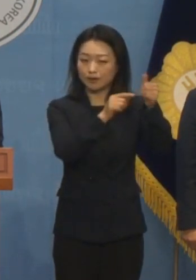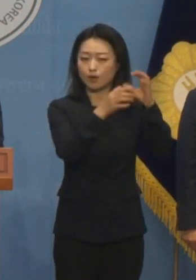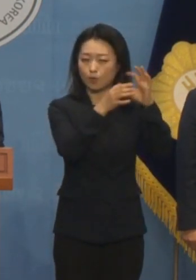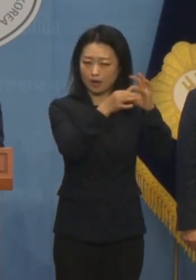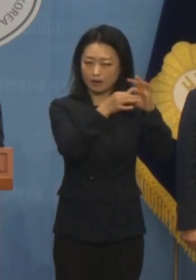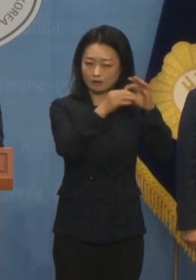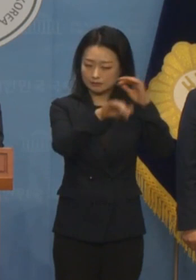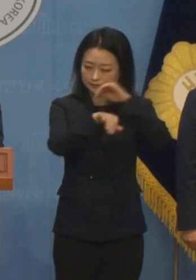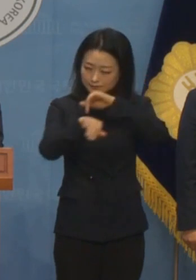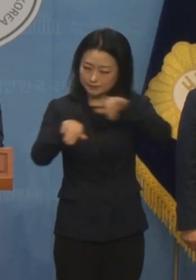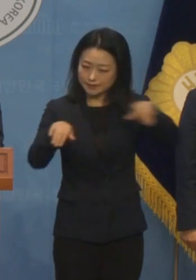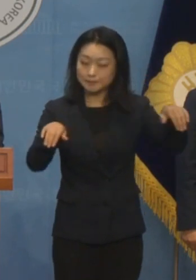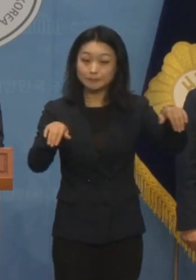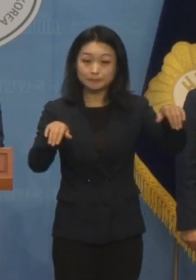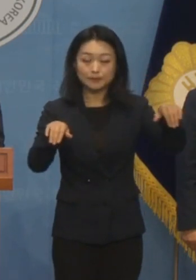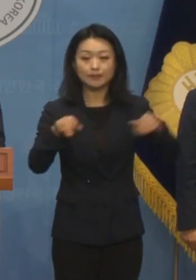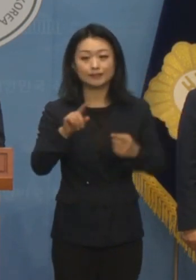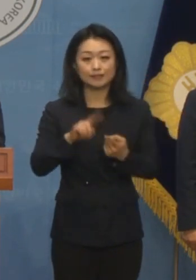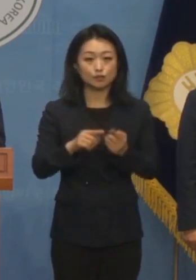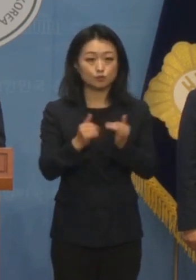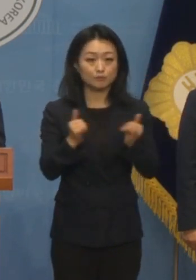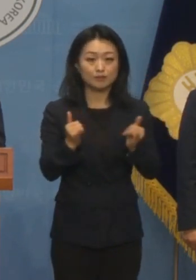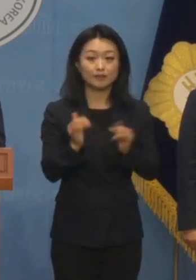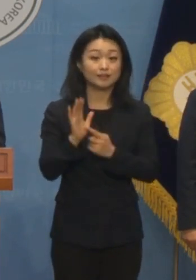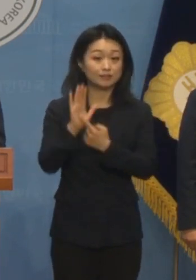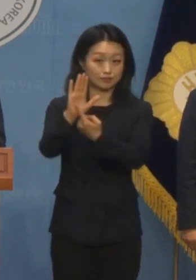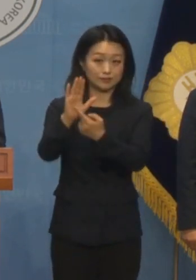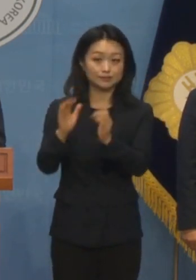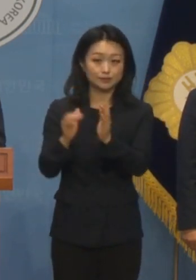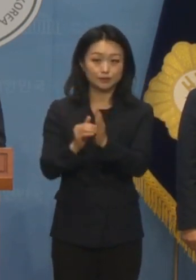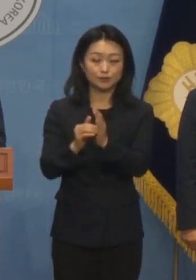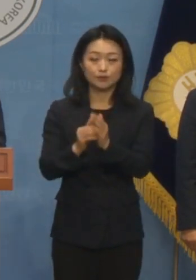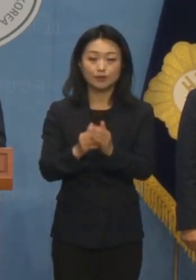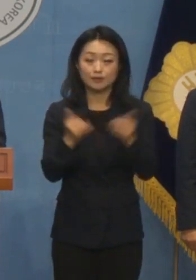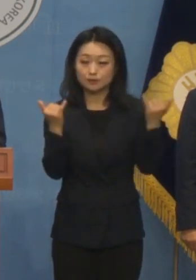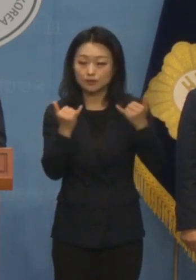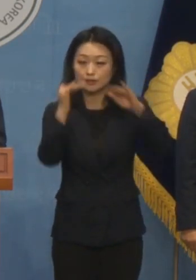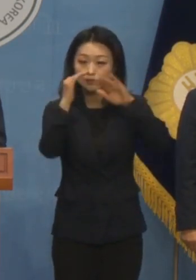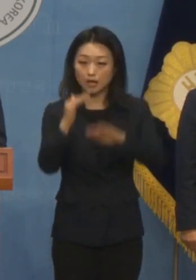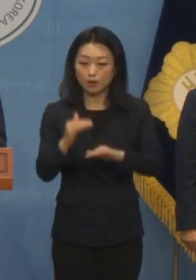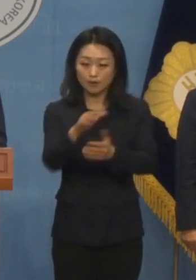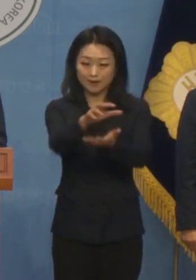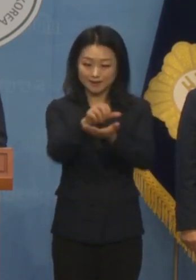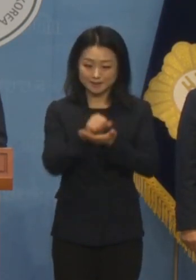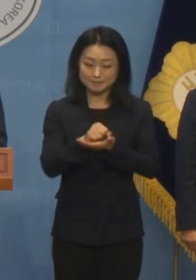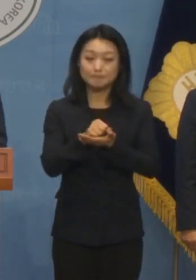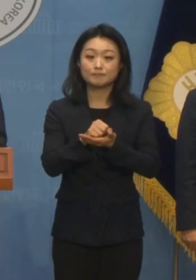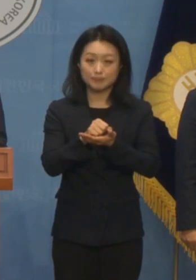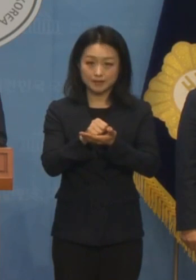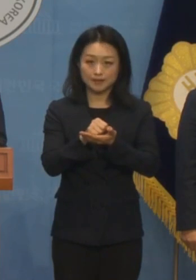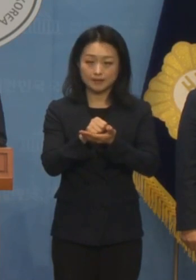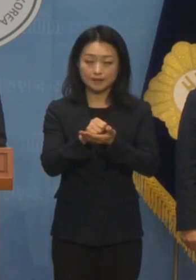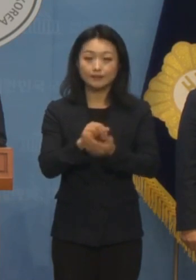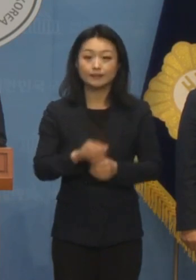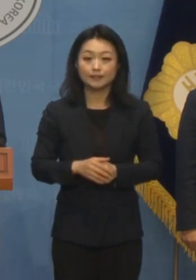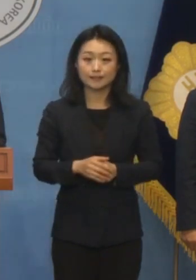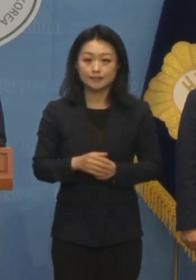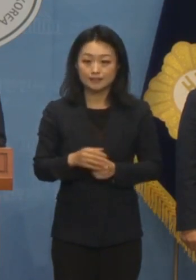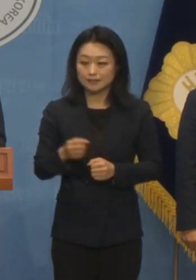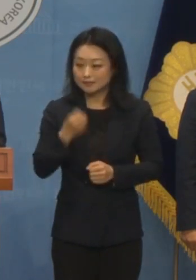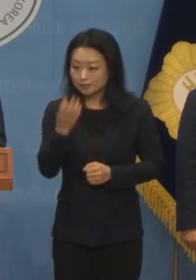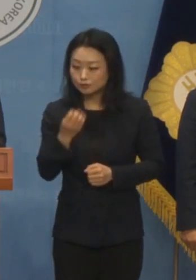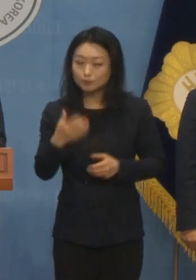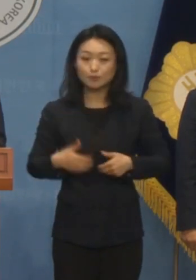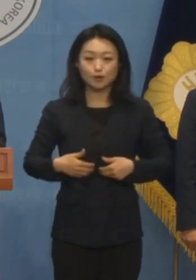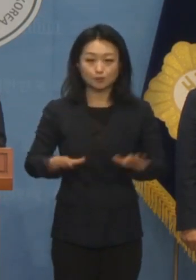관여가 이렇게 국민 앞에 낱낱이 밝혀졌는데 모든 통화 기록을 확보한다면 제3의 진술 필요